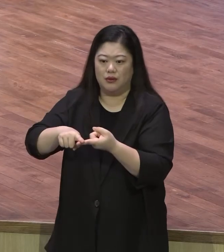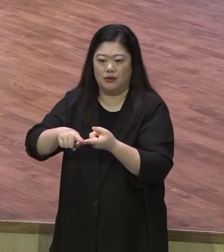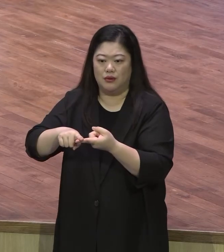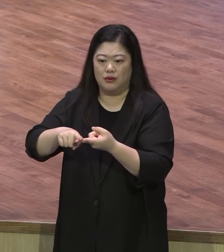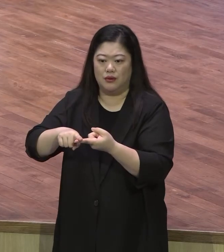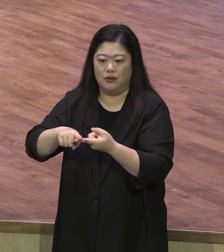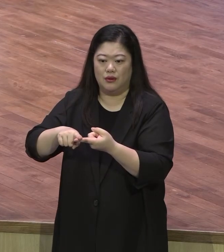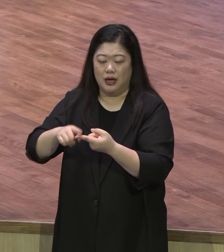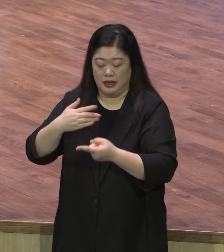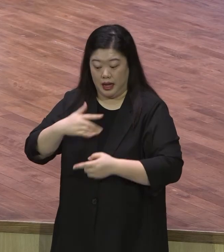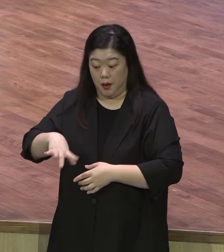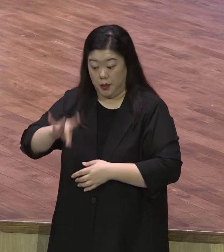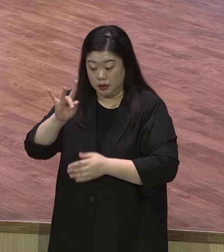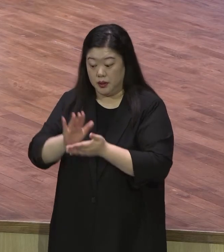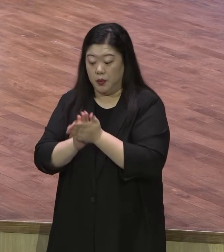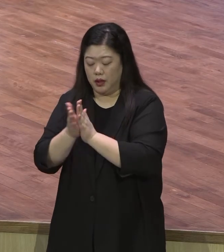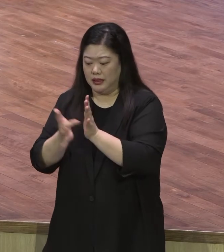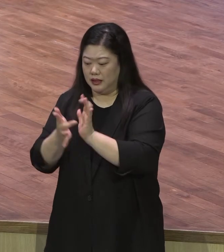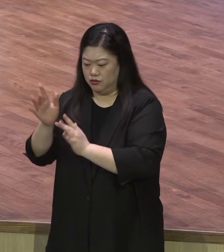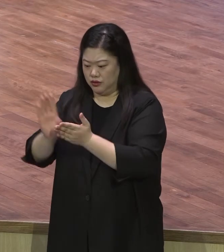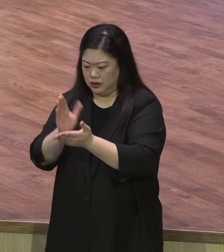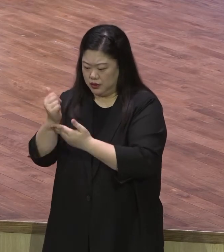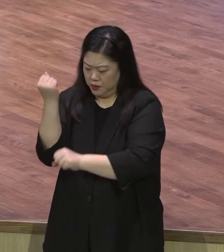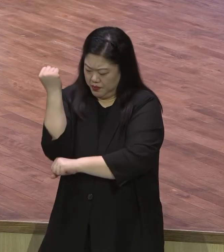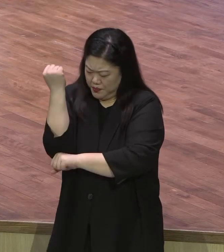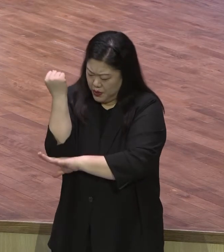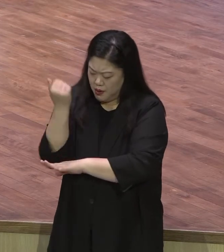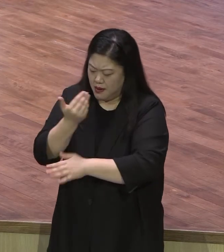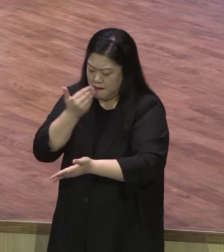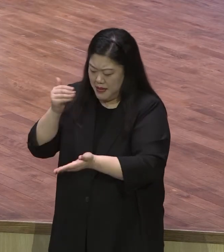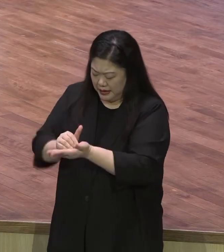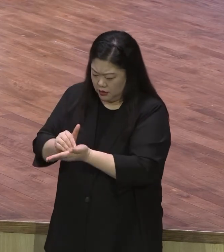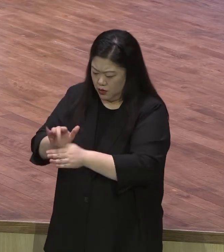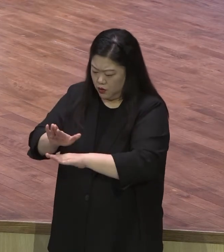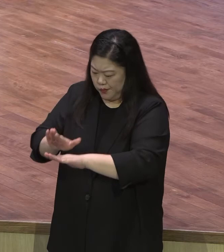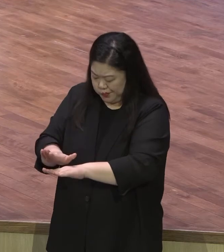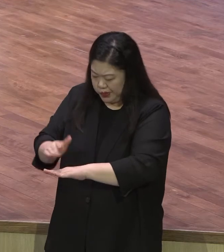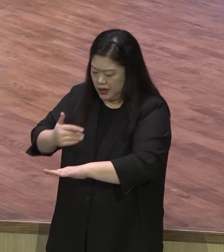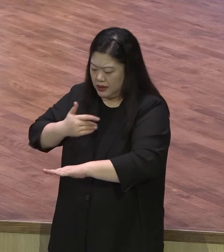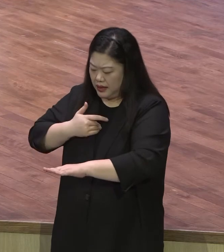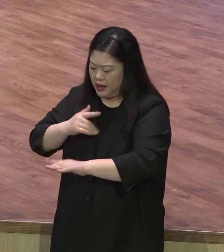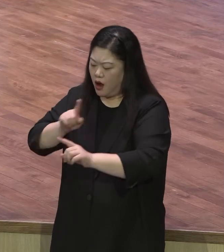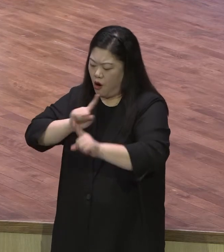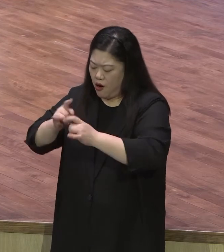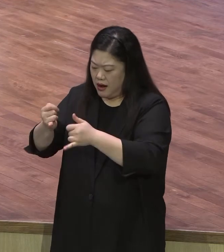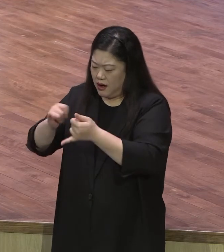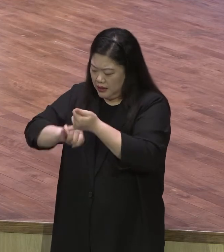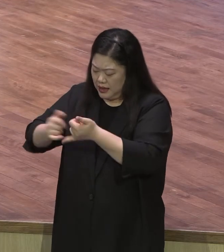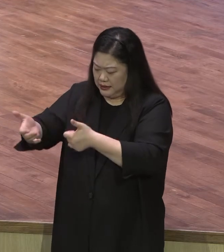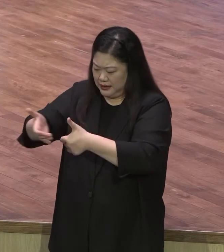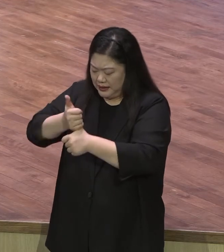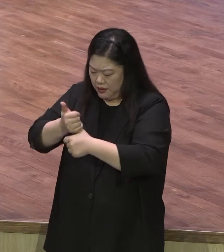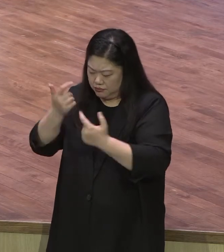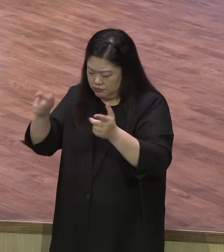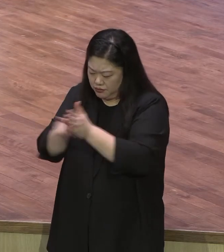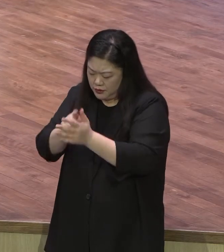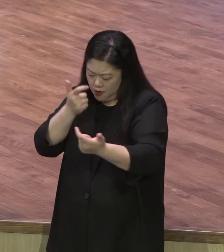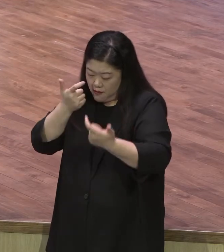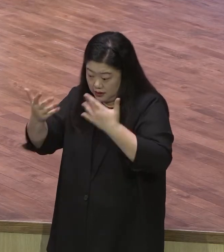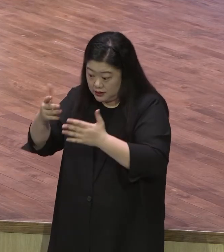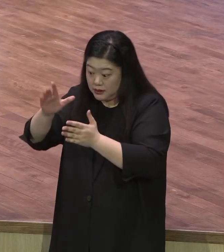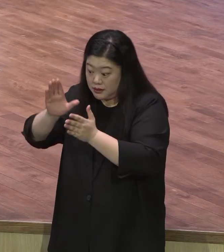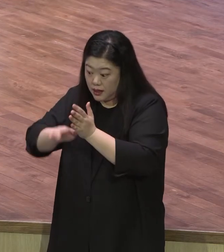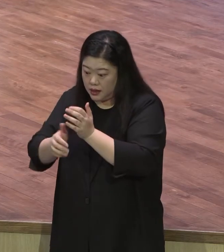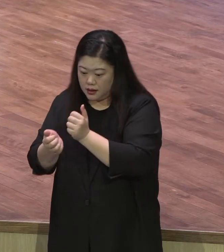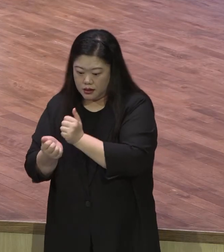예수 그리스도라는 반석 위에 말씀을 실천해 나갈 때 여러분 때문에 현장이